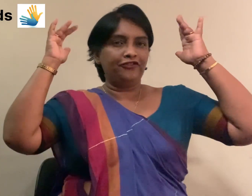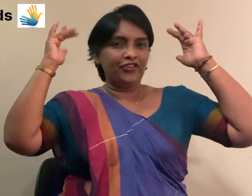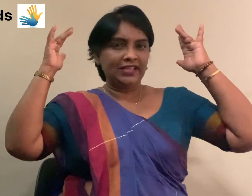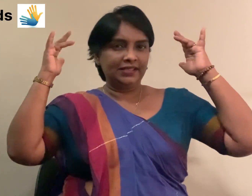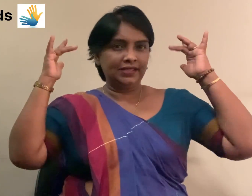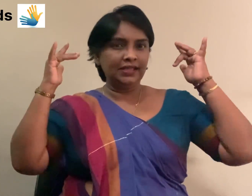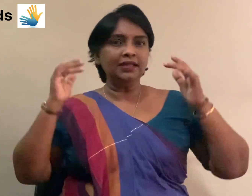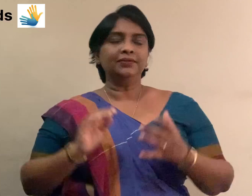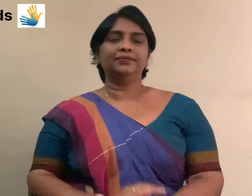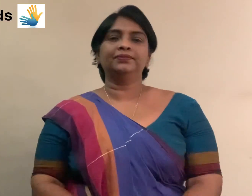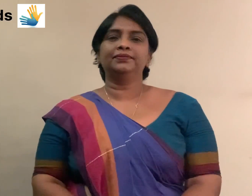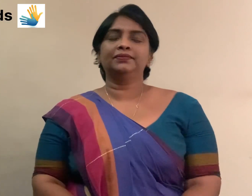වැස්ස,